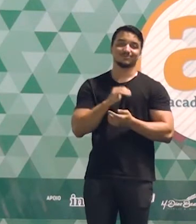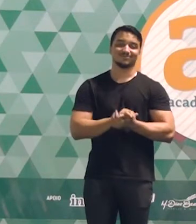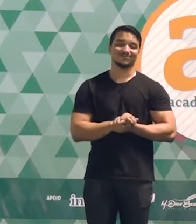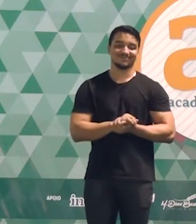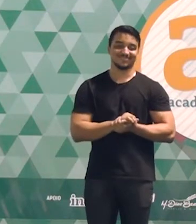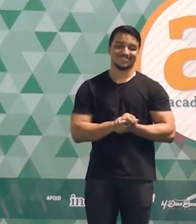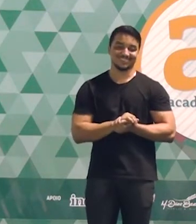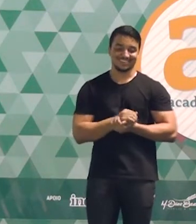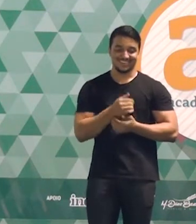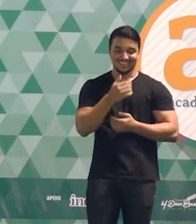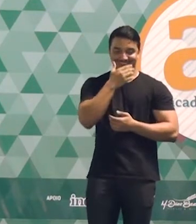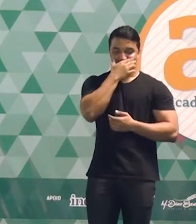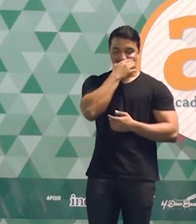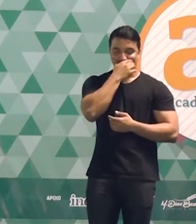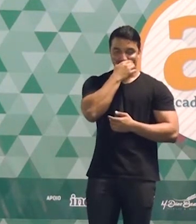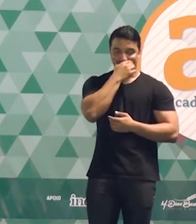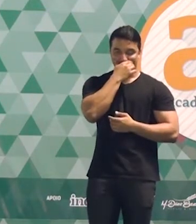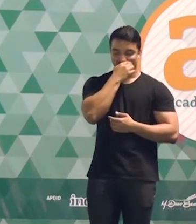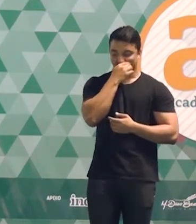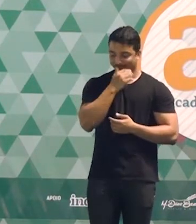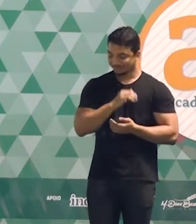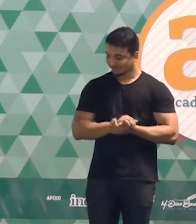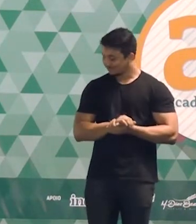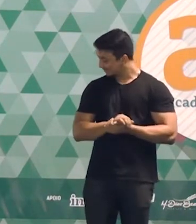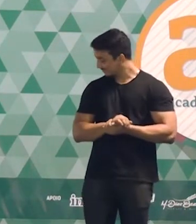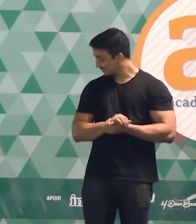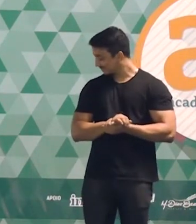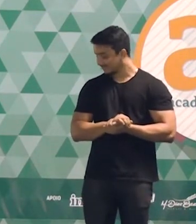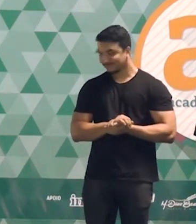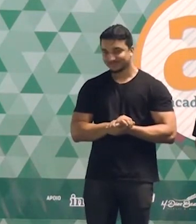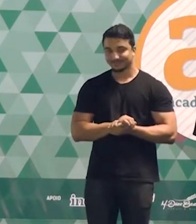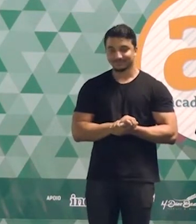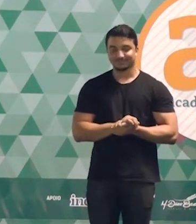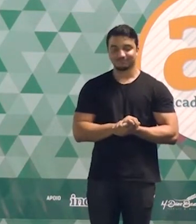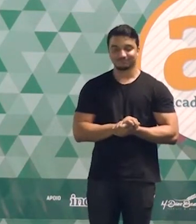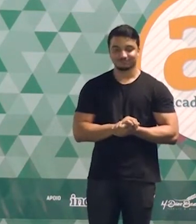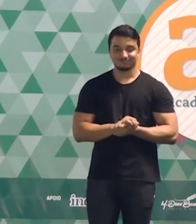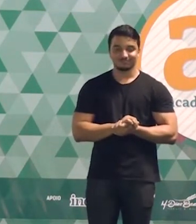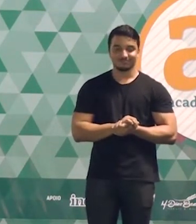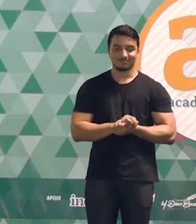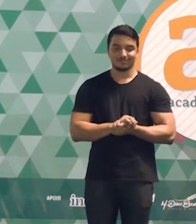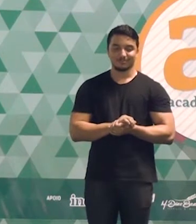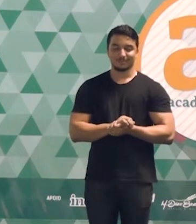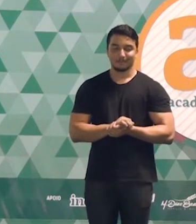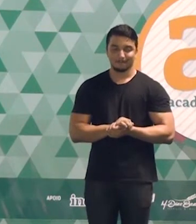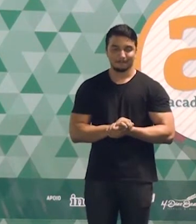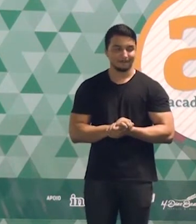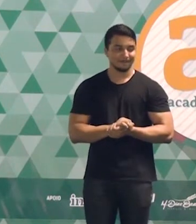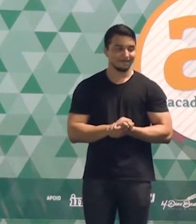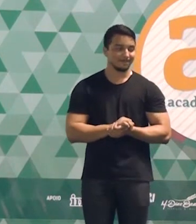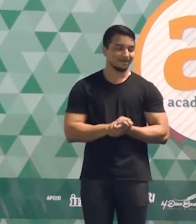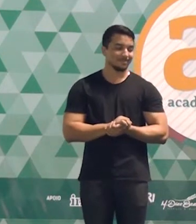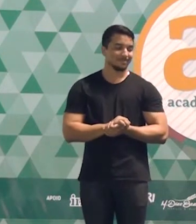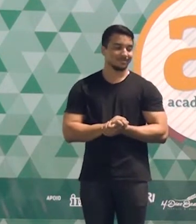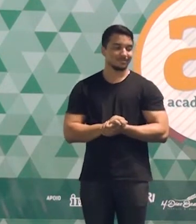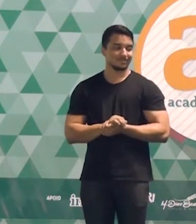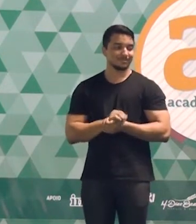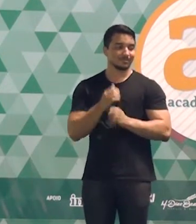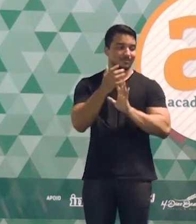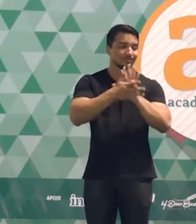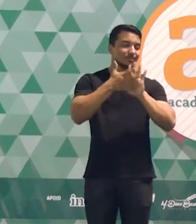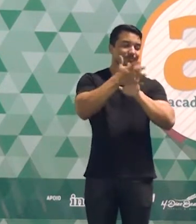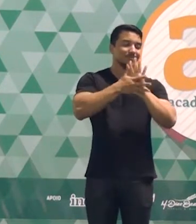caiu morto. Muito bem, grande Fílcides. Vamos dar uma olhada então na questão. No